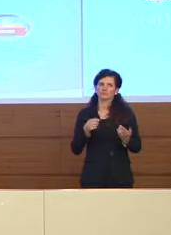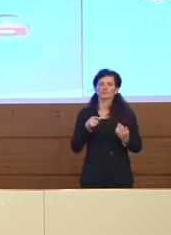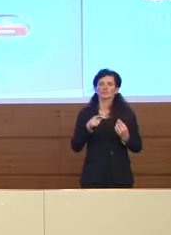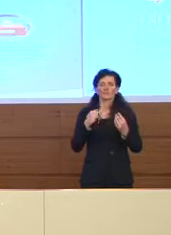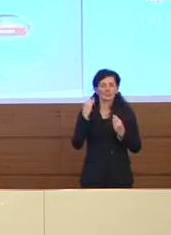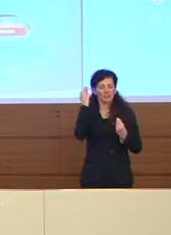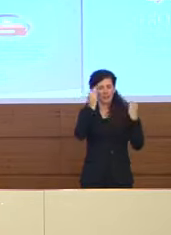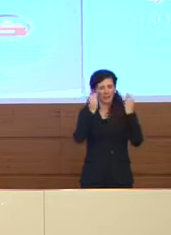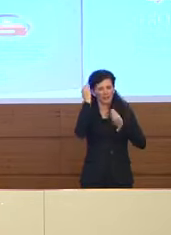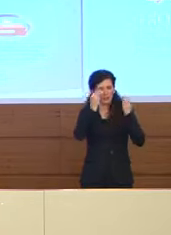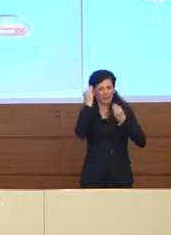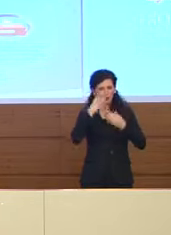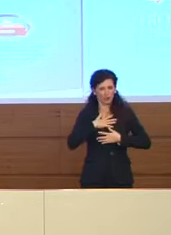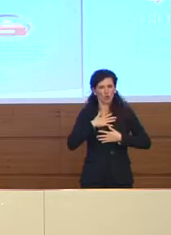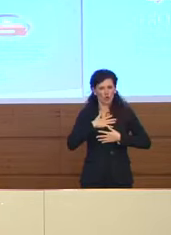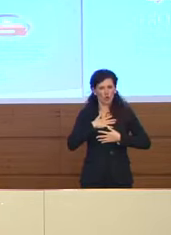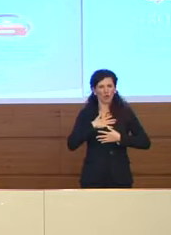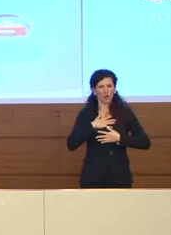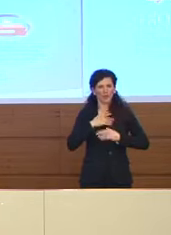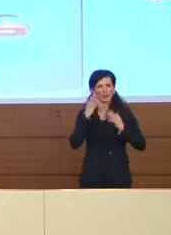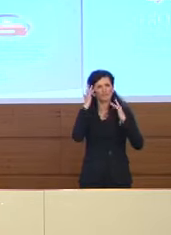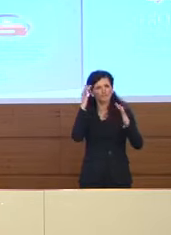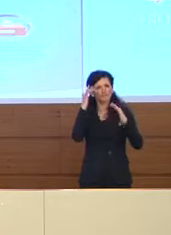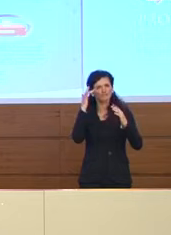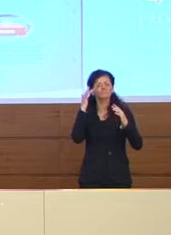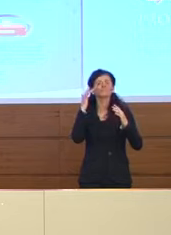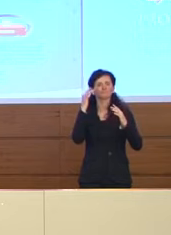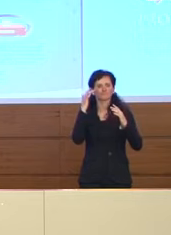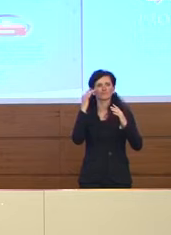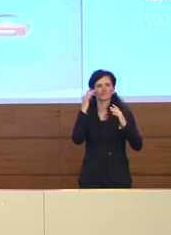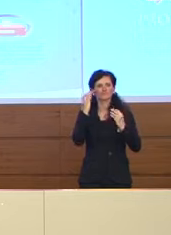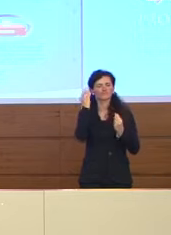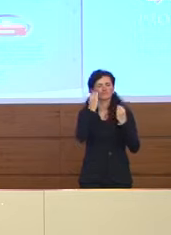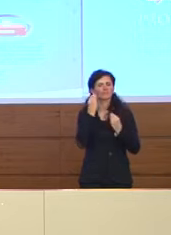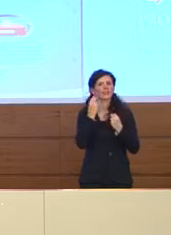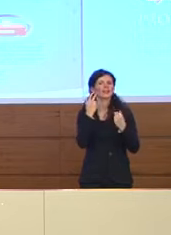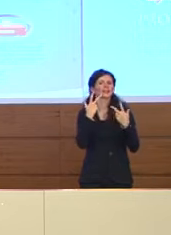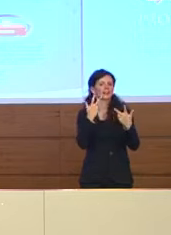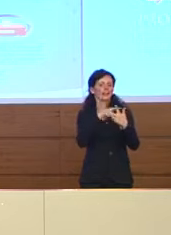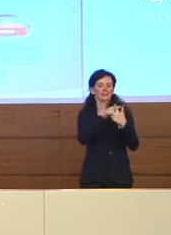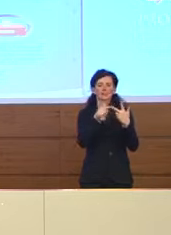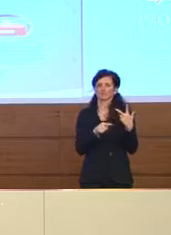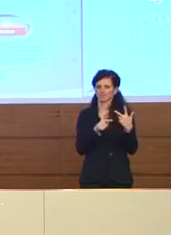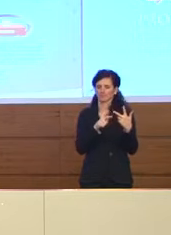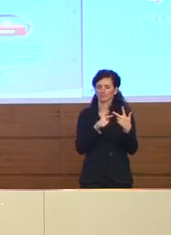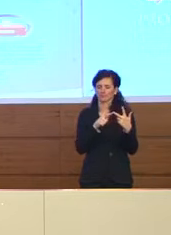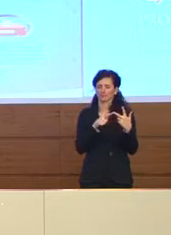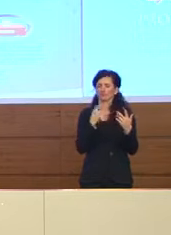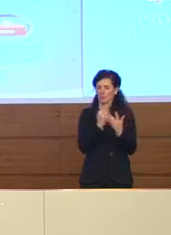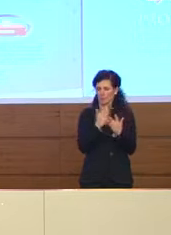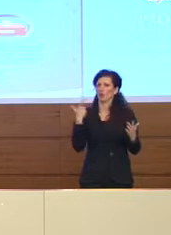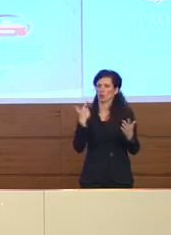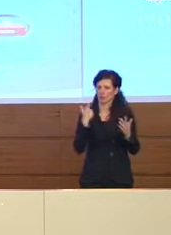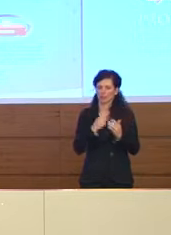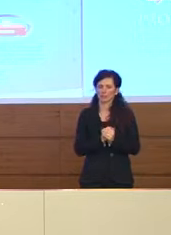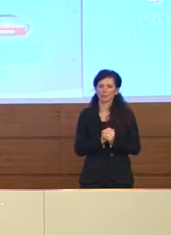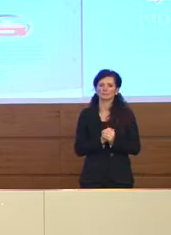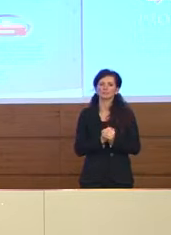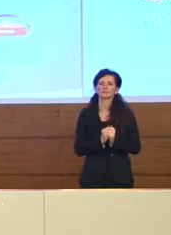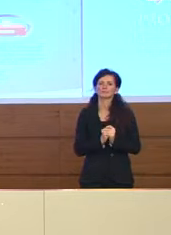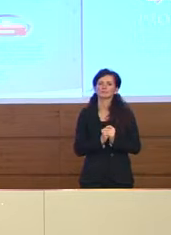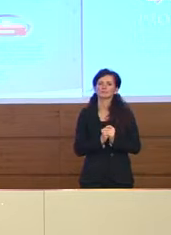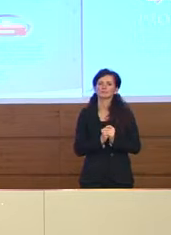parere meritano una riflessione il primo è che a far corso